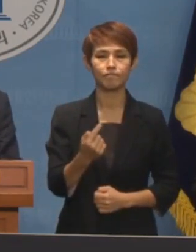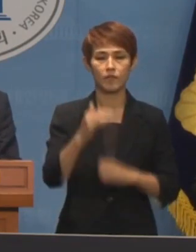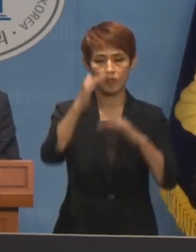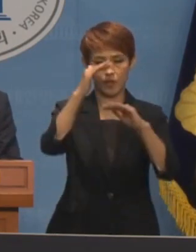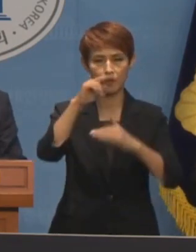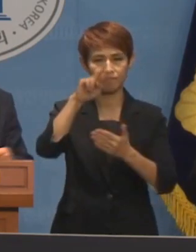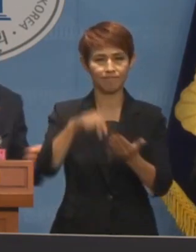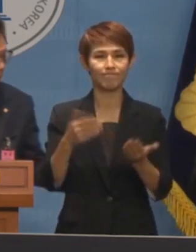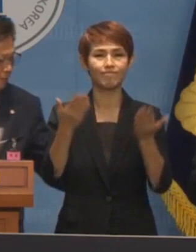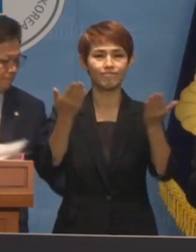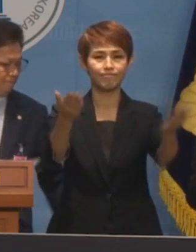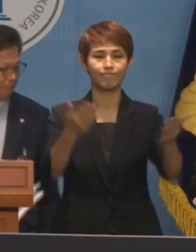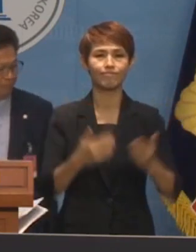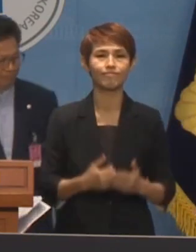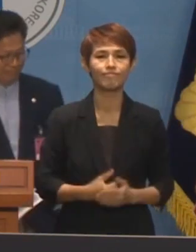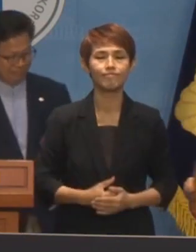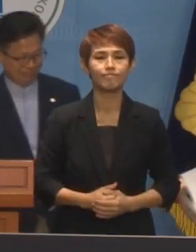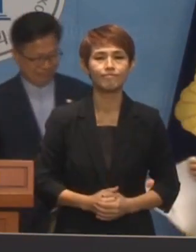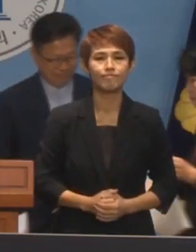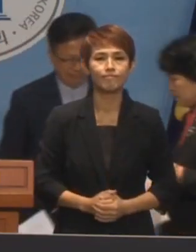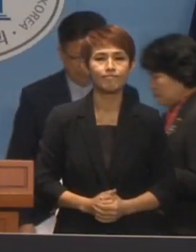성명서 낭독이 있겠습니다.